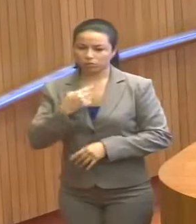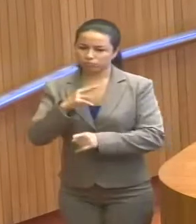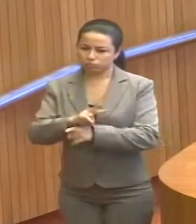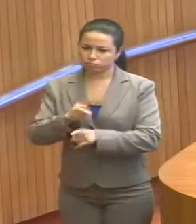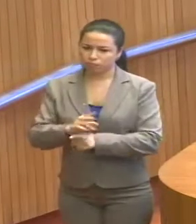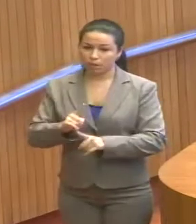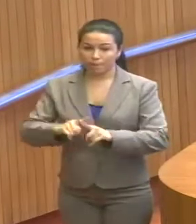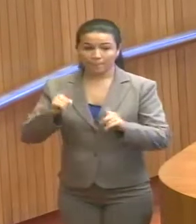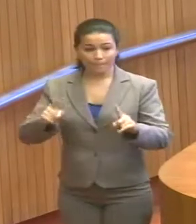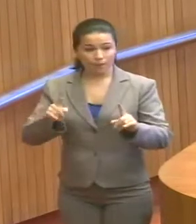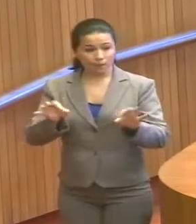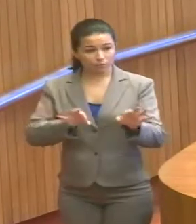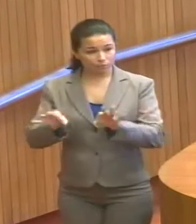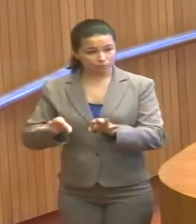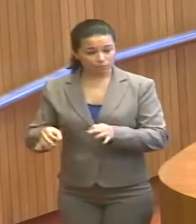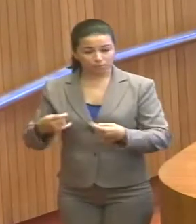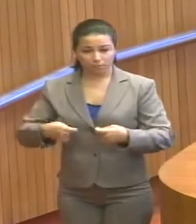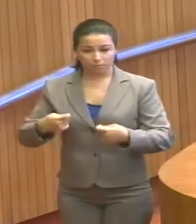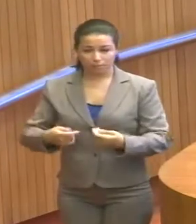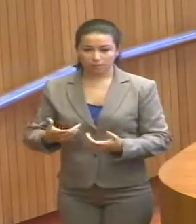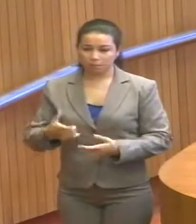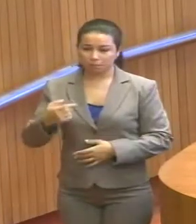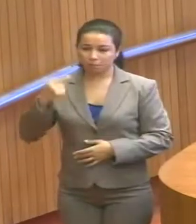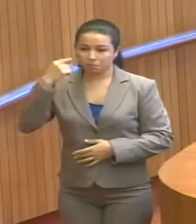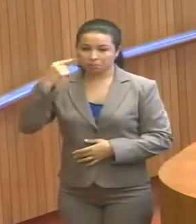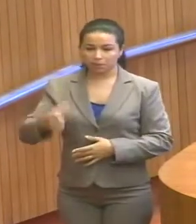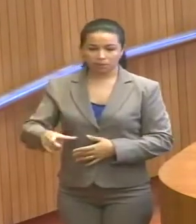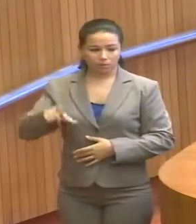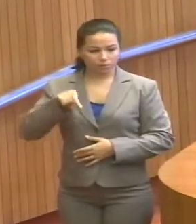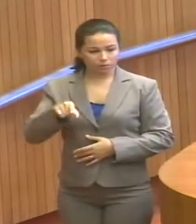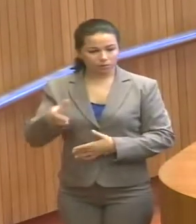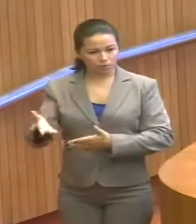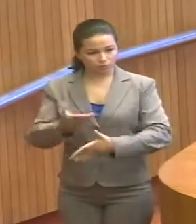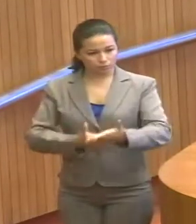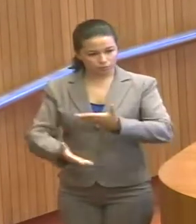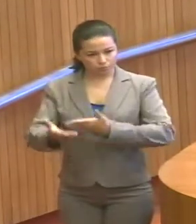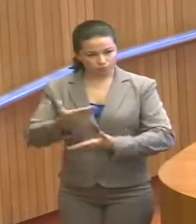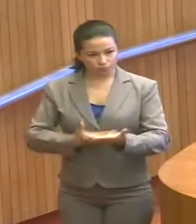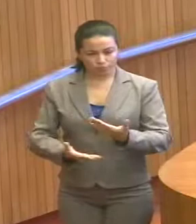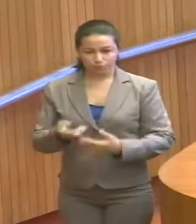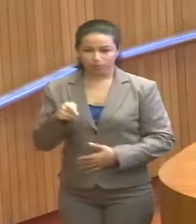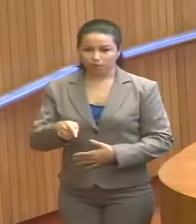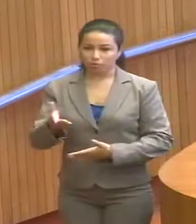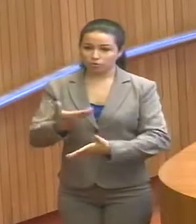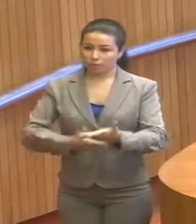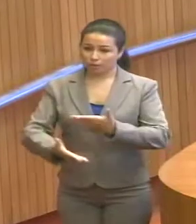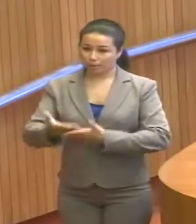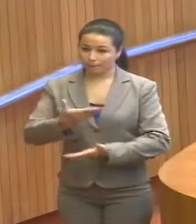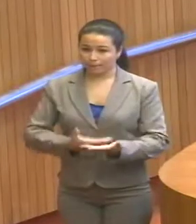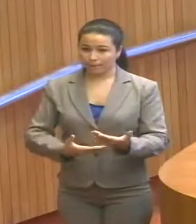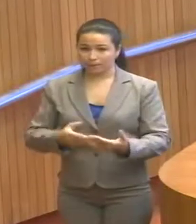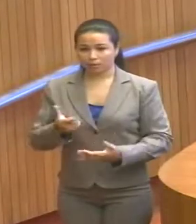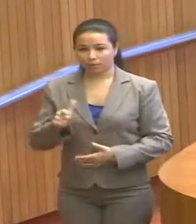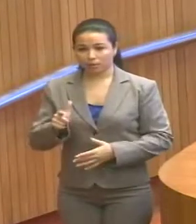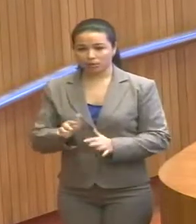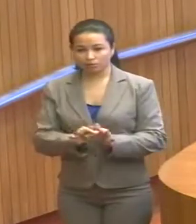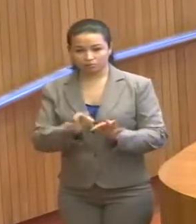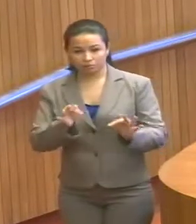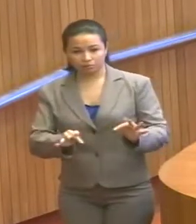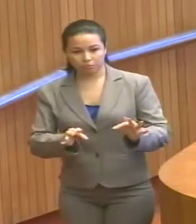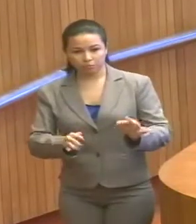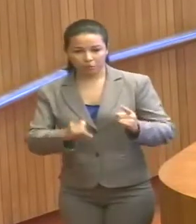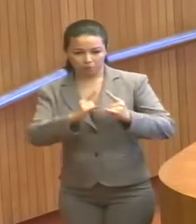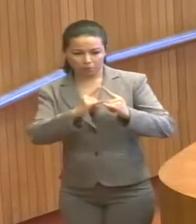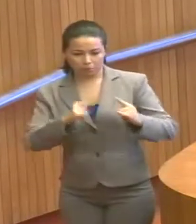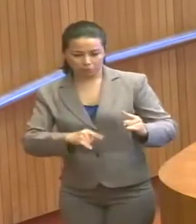defendemos. Agora, a urbanização ela tem que ser precedida pelo princípio da sustentabilidade. E sustentabilidade não é simplesmente tirar uma barraca